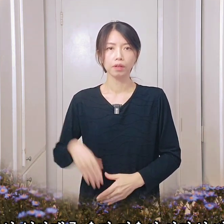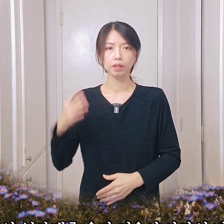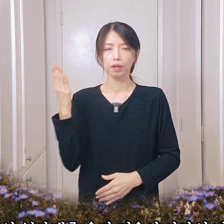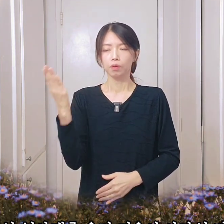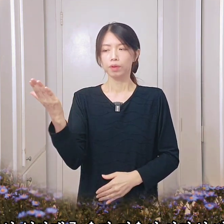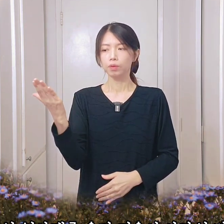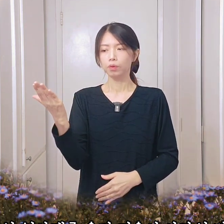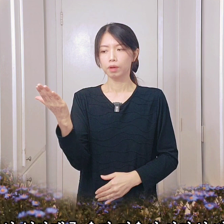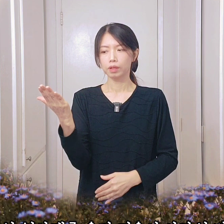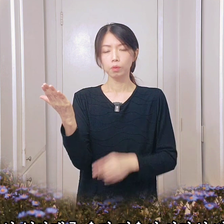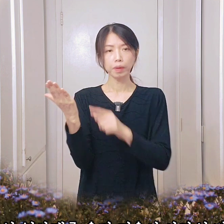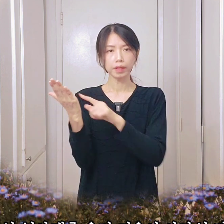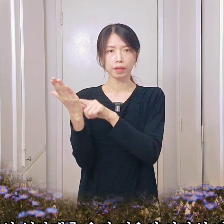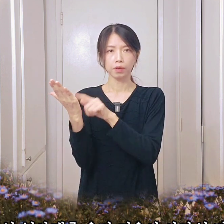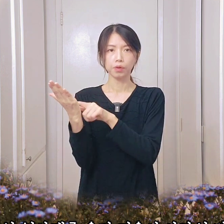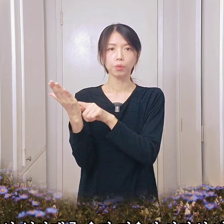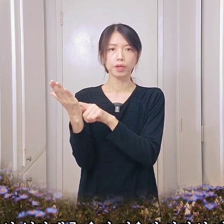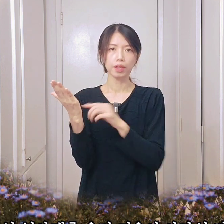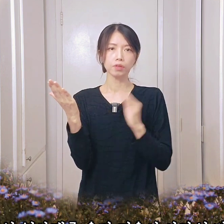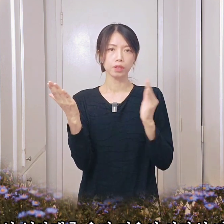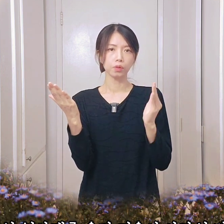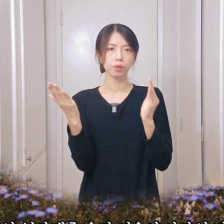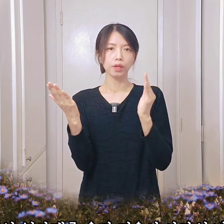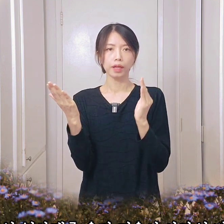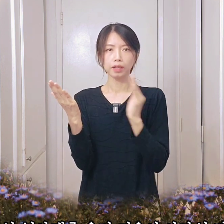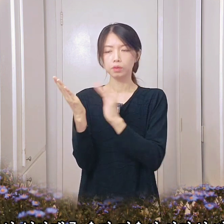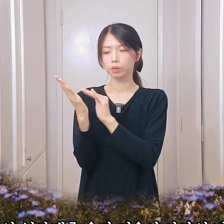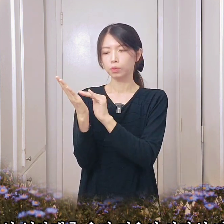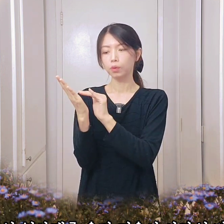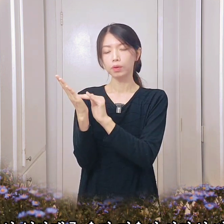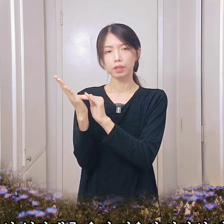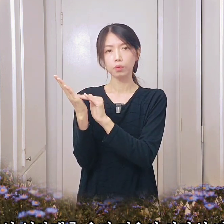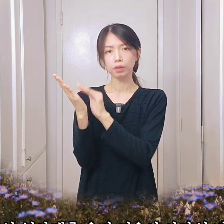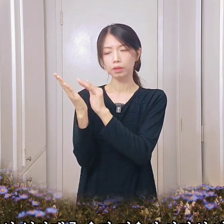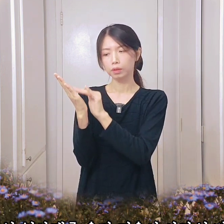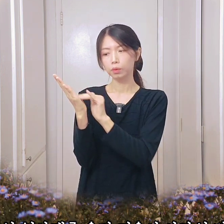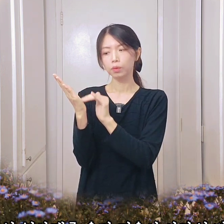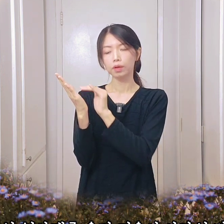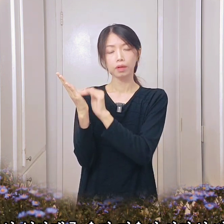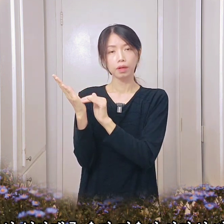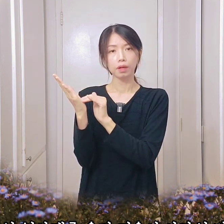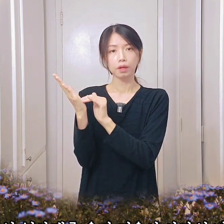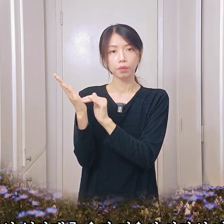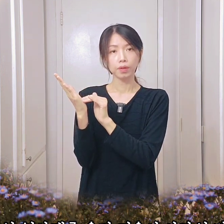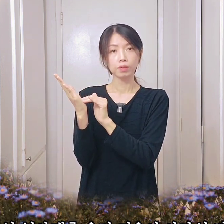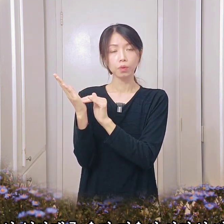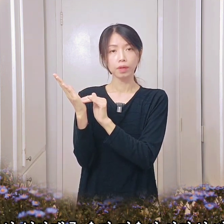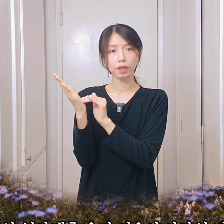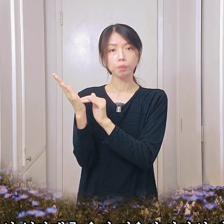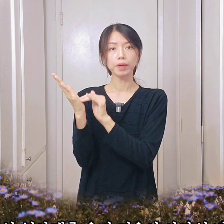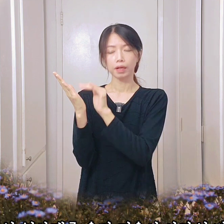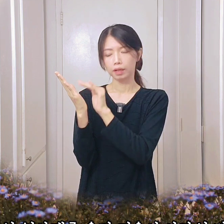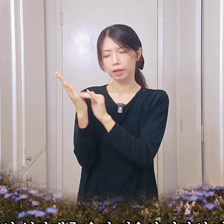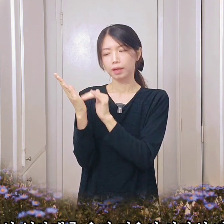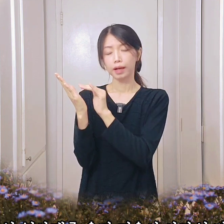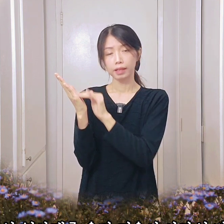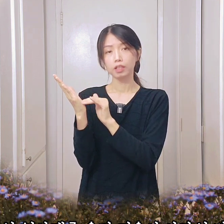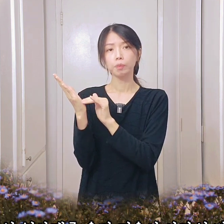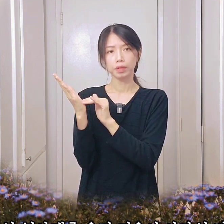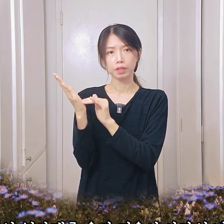뜻의 수어는 왼손은 이렇게 손바닥이 위로 보이게 해주시고 다른 손으로 이 손끝으로 왼손의